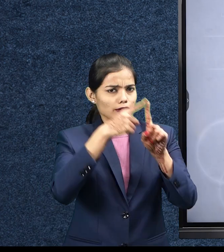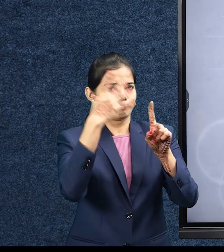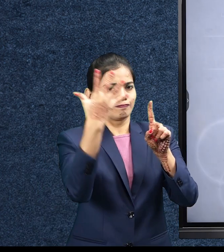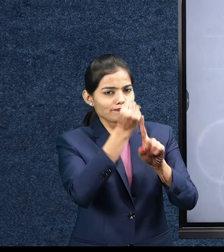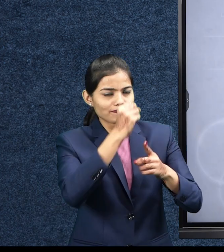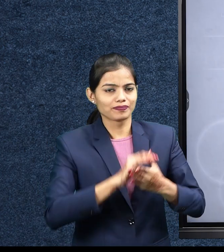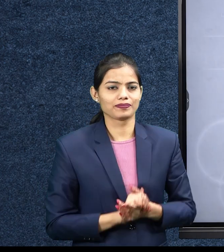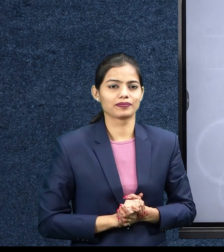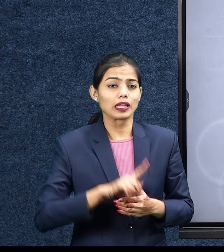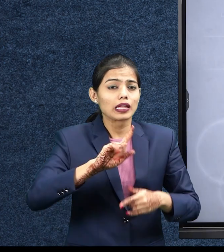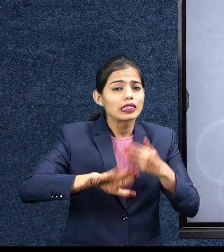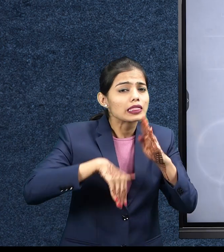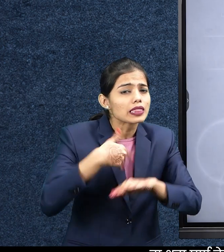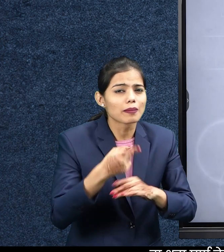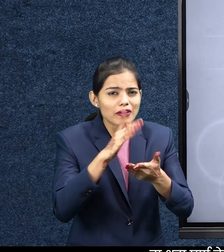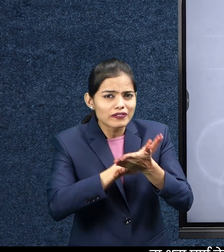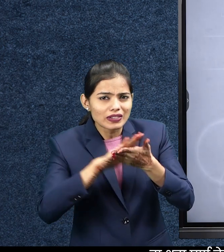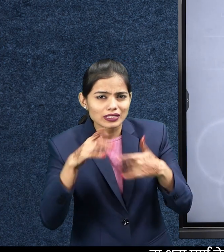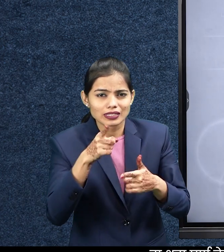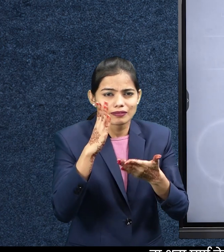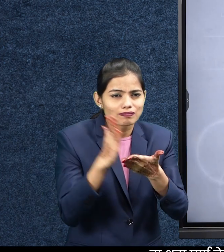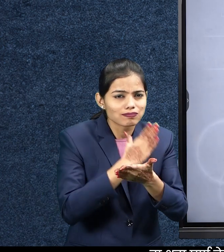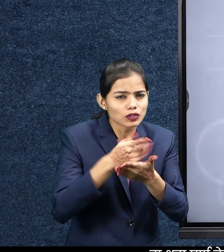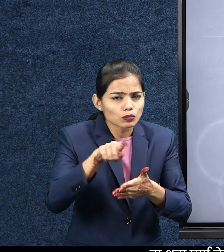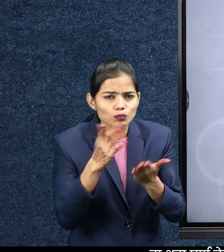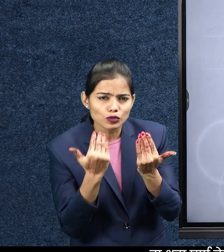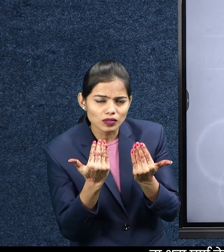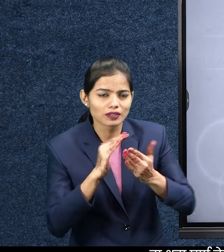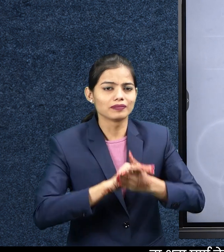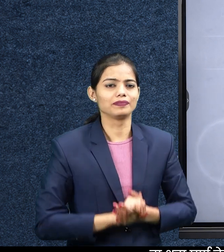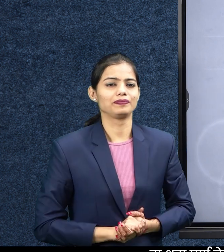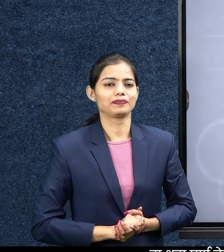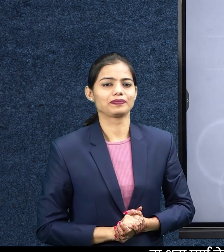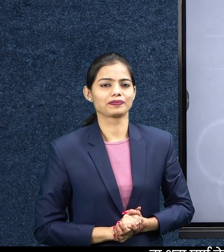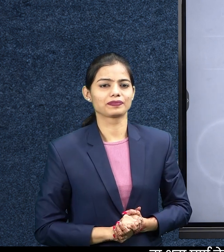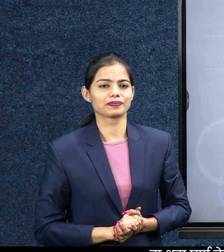परिणाम. हा धडा पूर्ण केल्यानंतर तुम्ही हे जाणून घेण्यास सक्षम असाल.